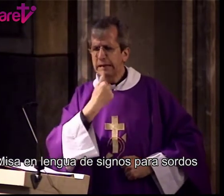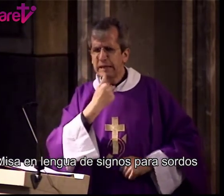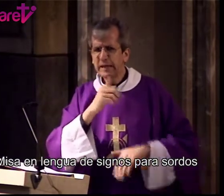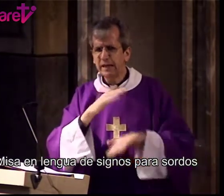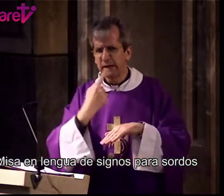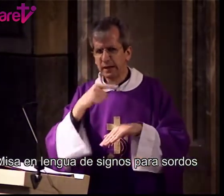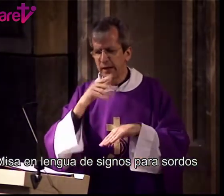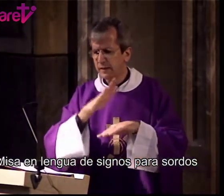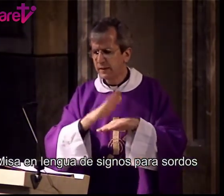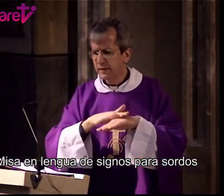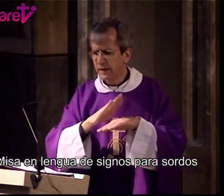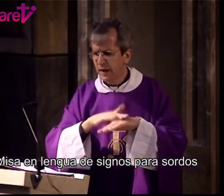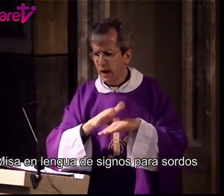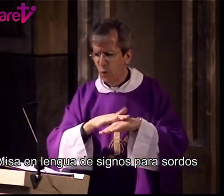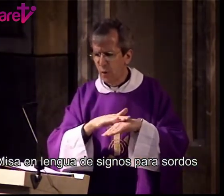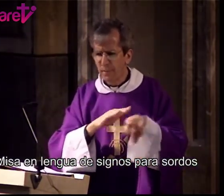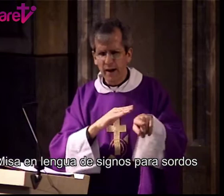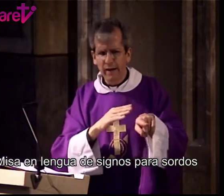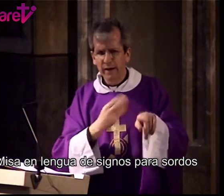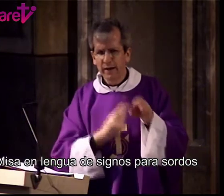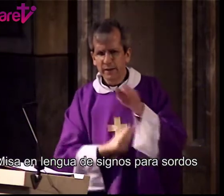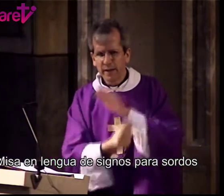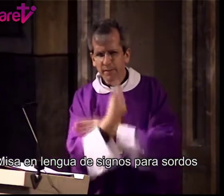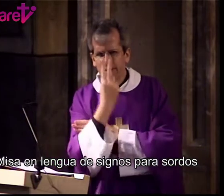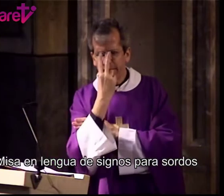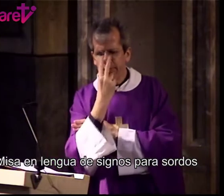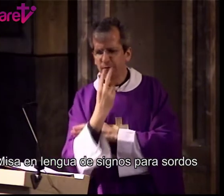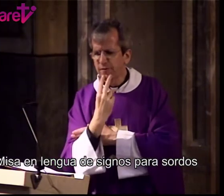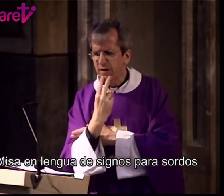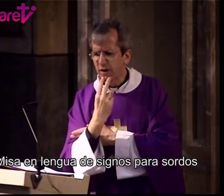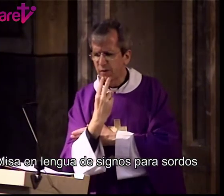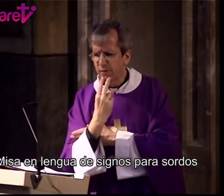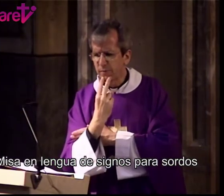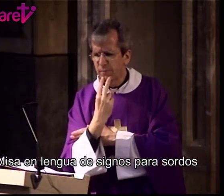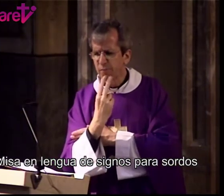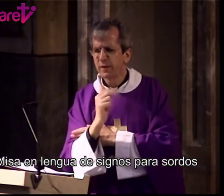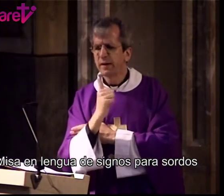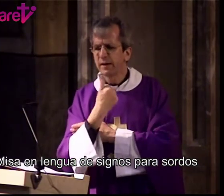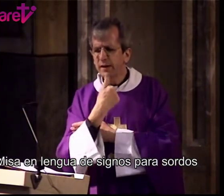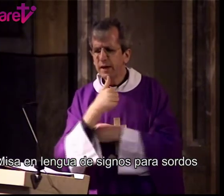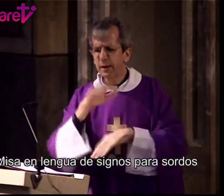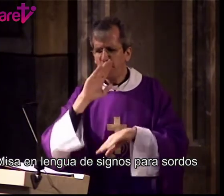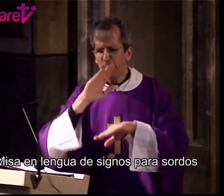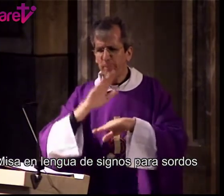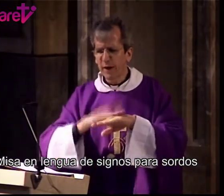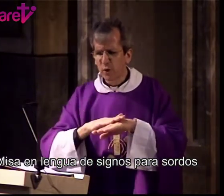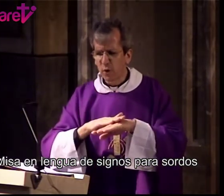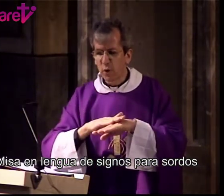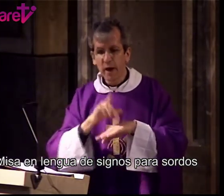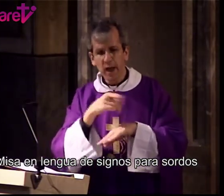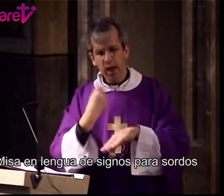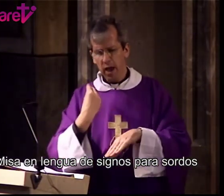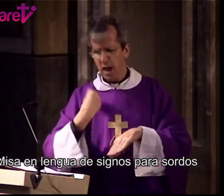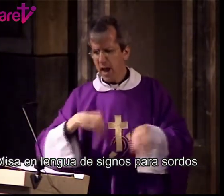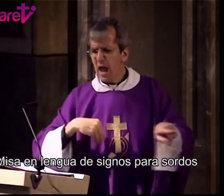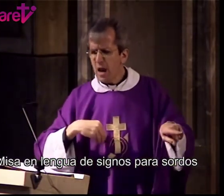¿quién tiene la culpa de haber nacido ciego? ¿Quién pecó, él